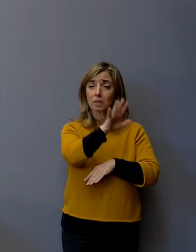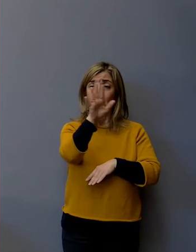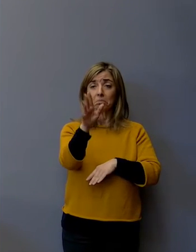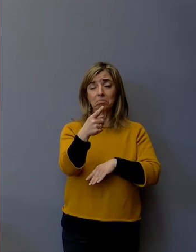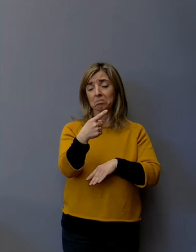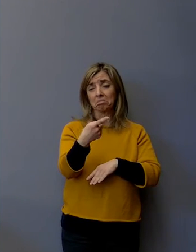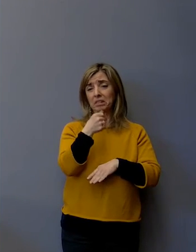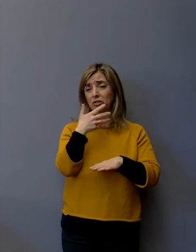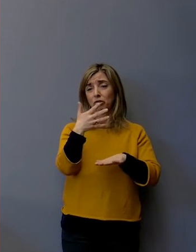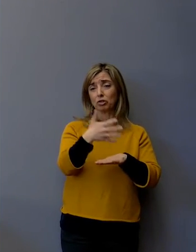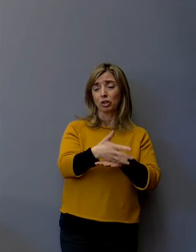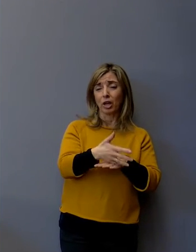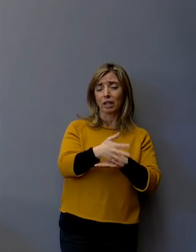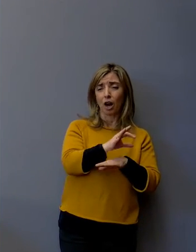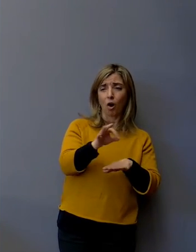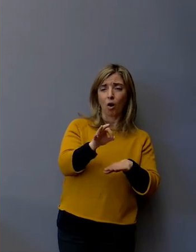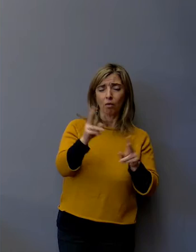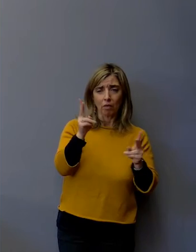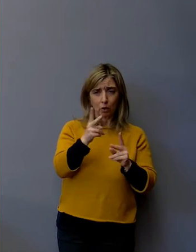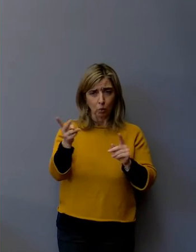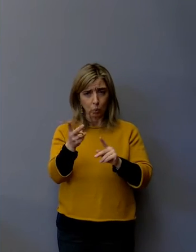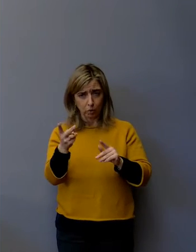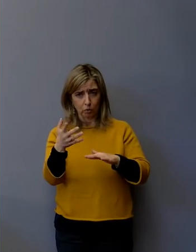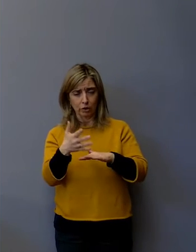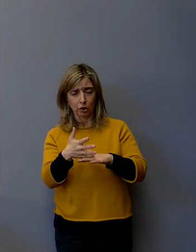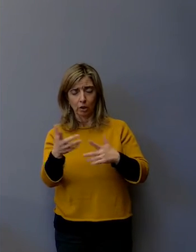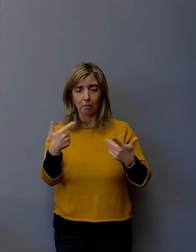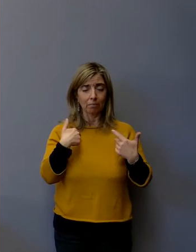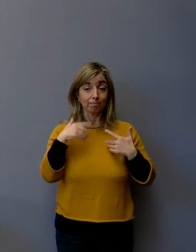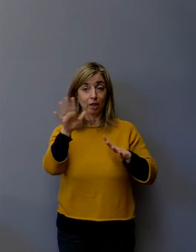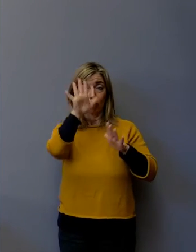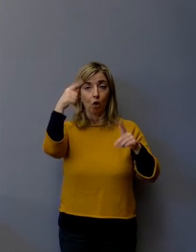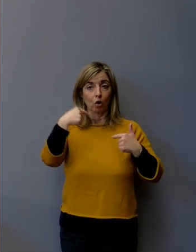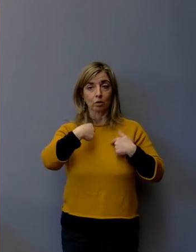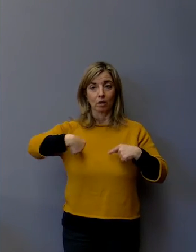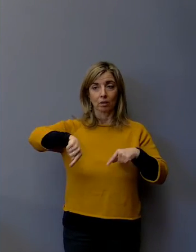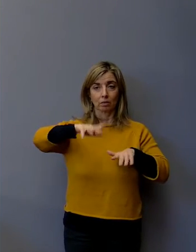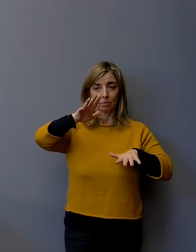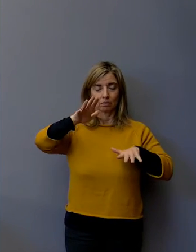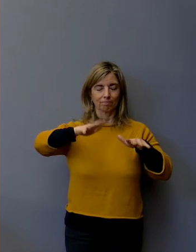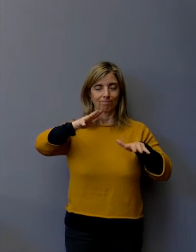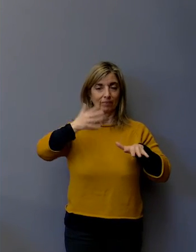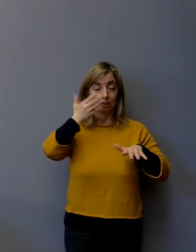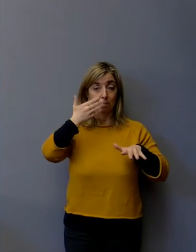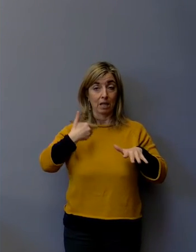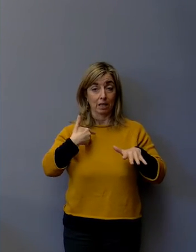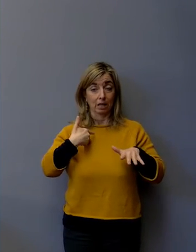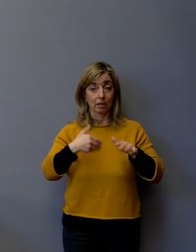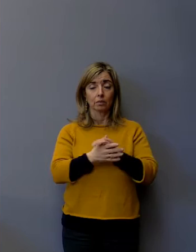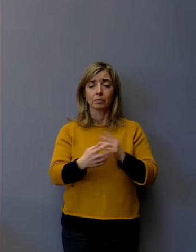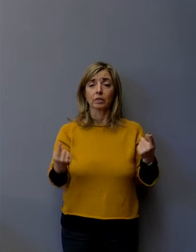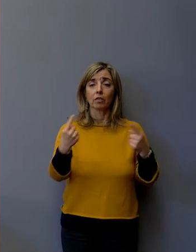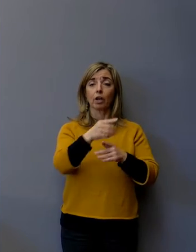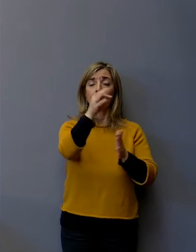fossero tutti noi pertinenti ma evidentemente ci siamo sbagliati noi il 136 invece